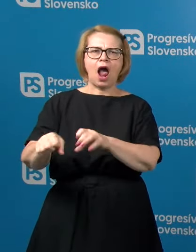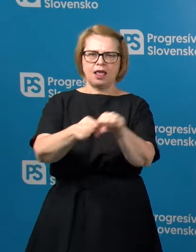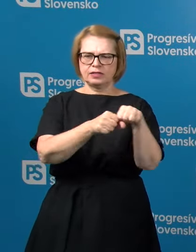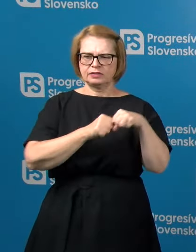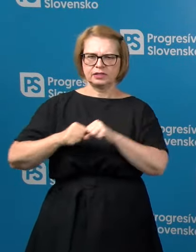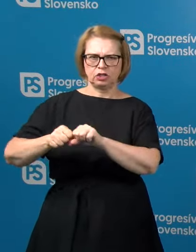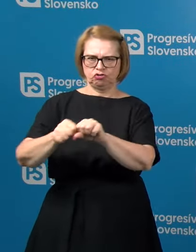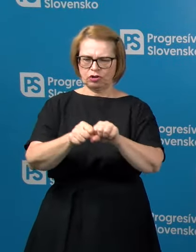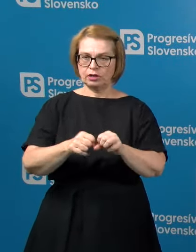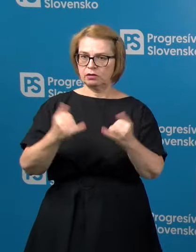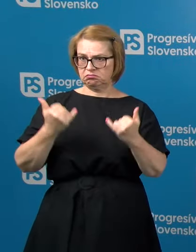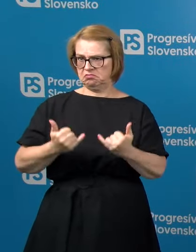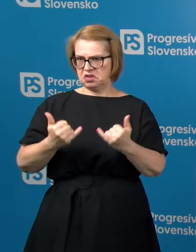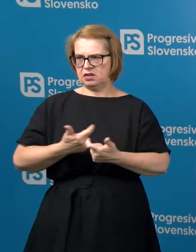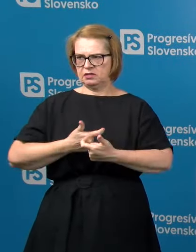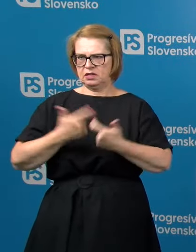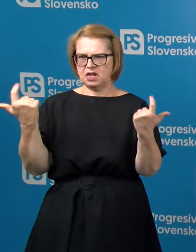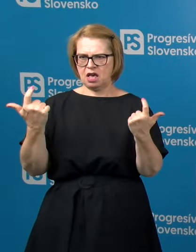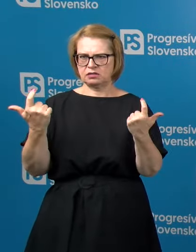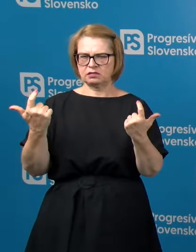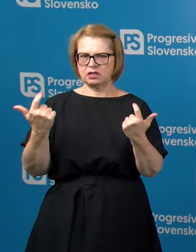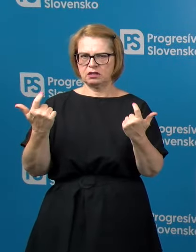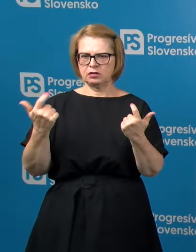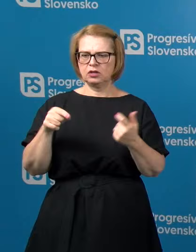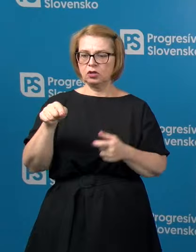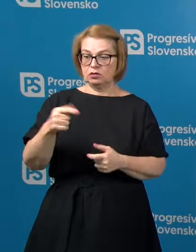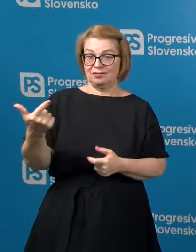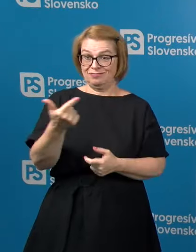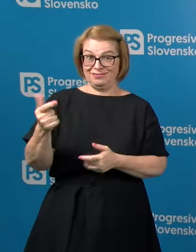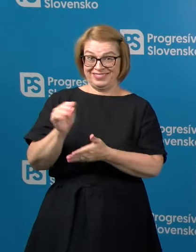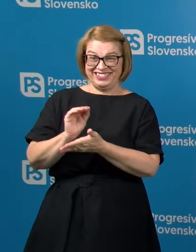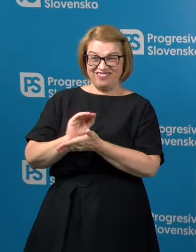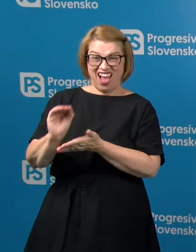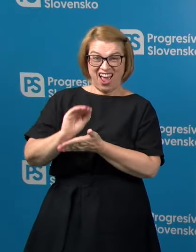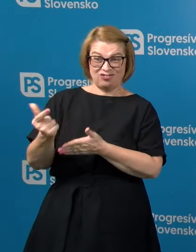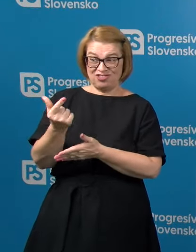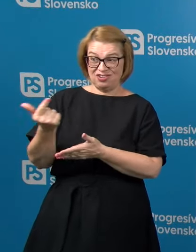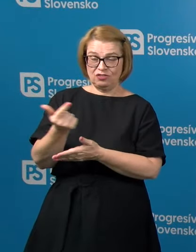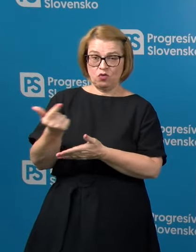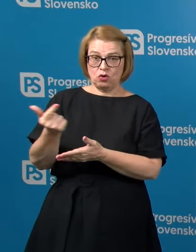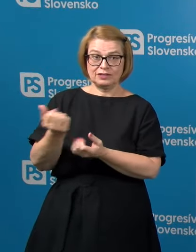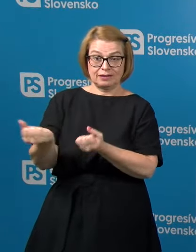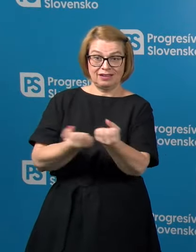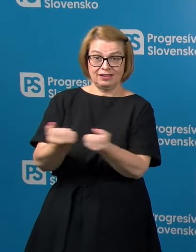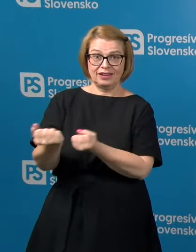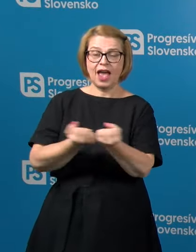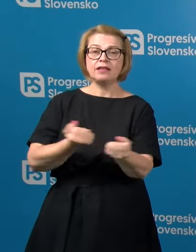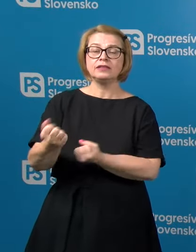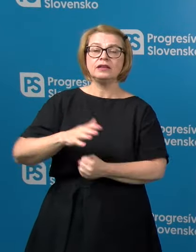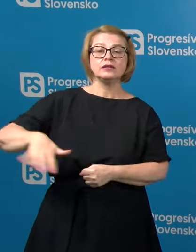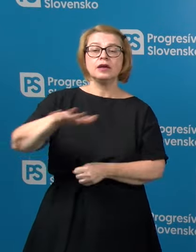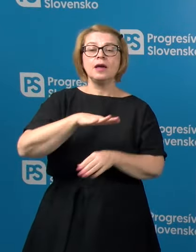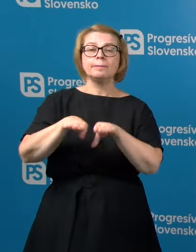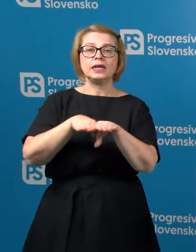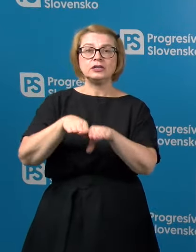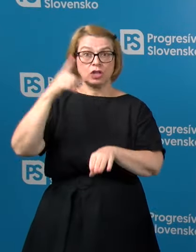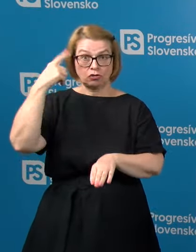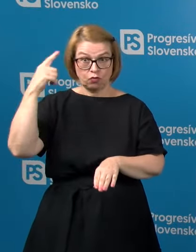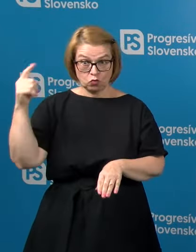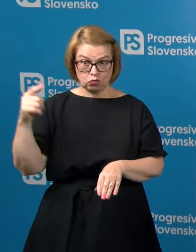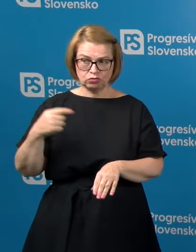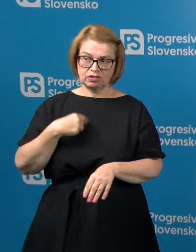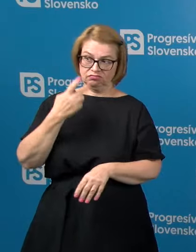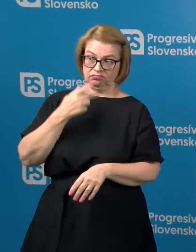Dnes je už úplne evidentné, že táto zvláštna dvojica, ktorá riadi Ministerstvo kultúry, škodí